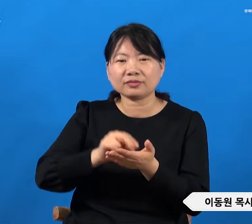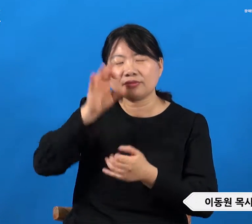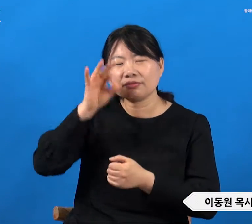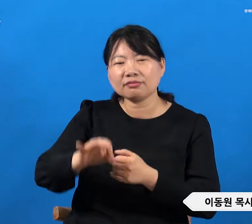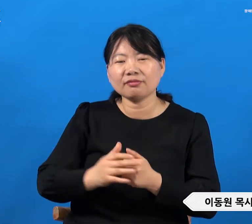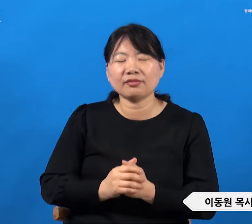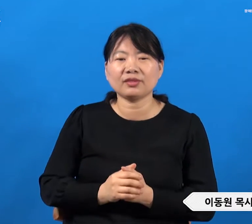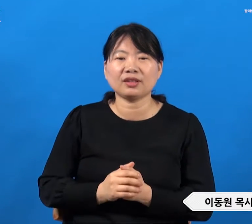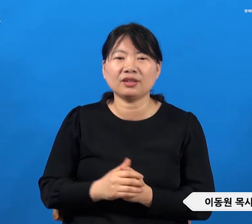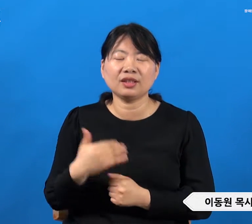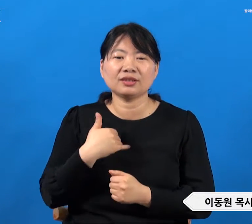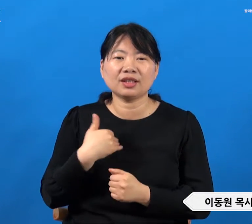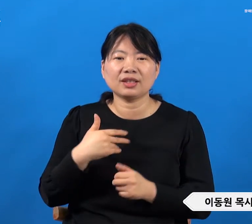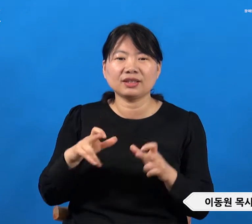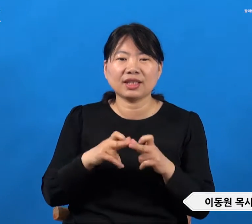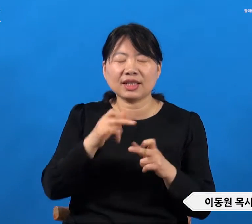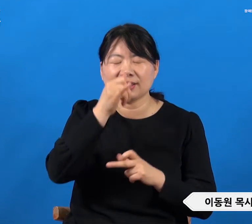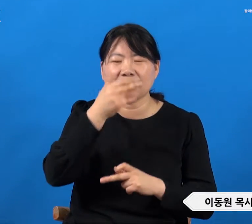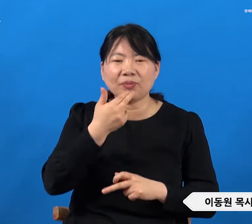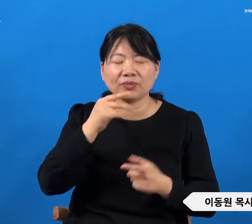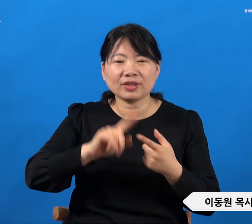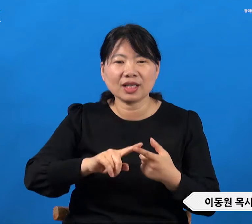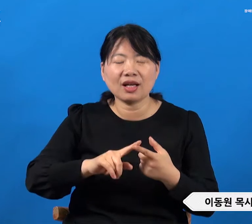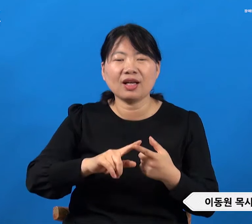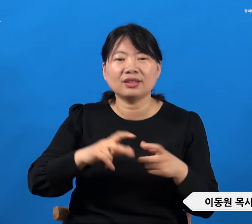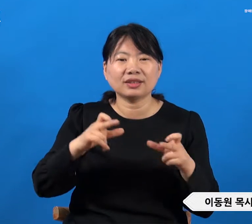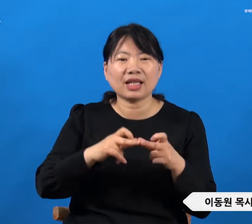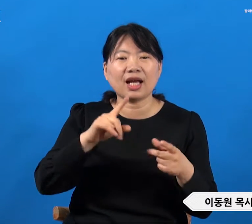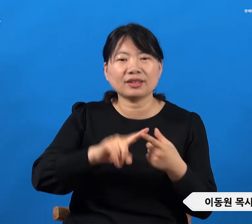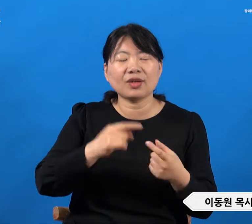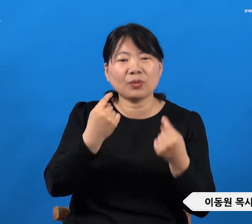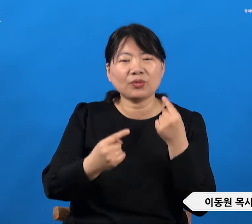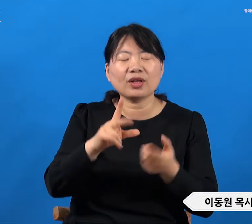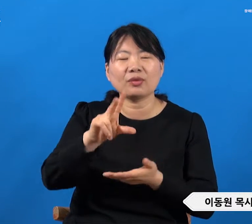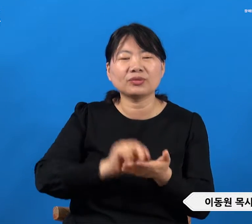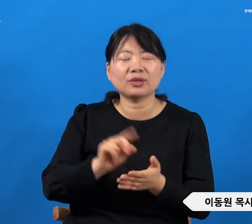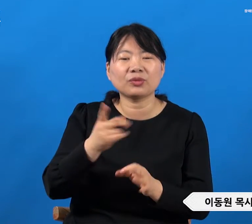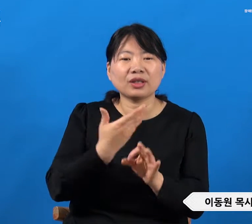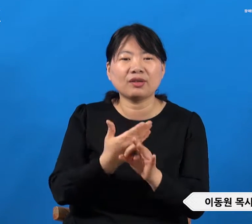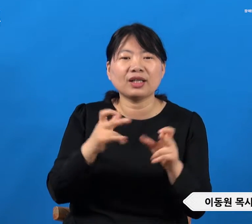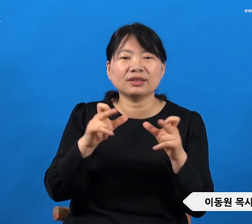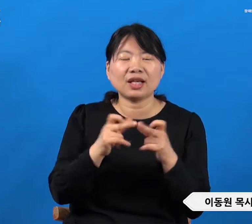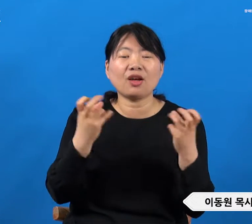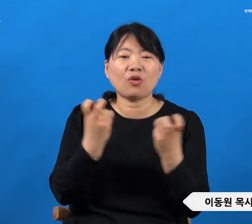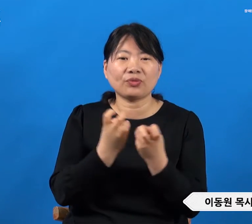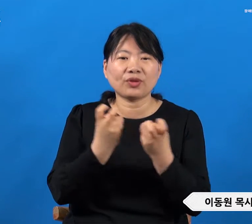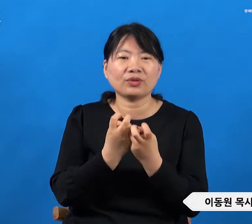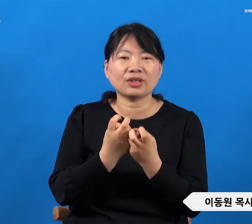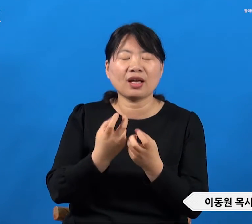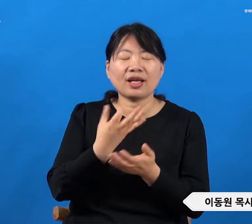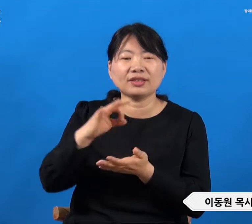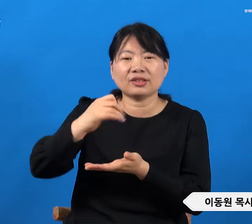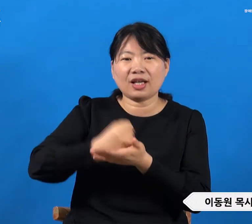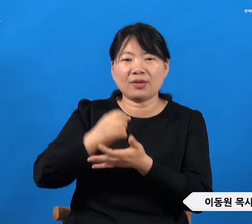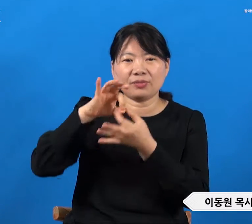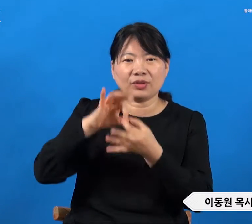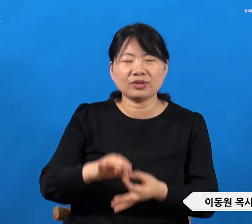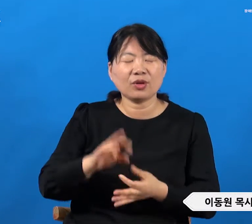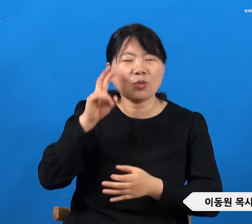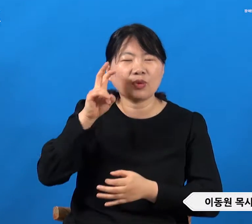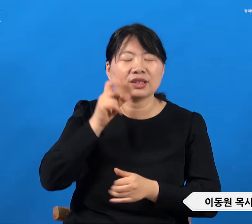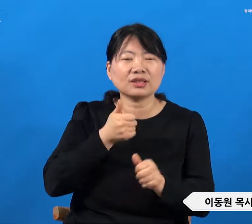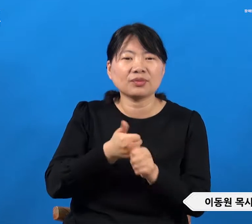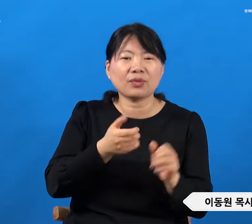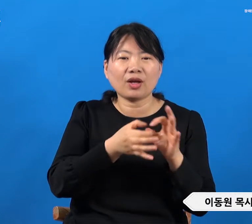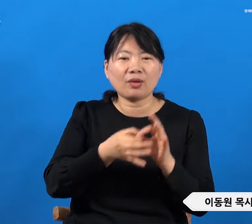문제라는 것은 내게 장애가 있느냐 없느냐는 장애 그 자체보다도 문제는 장애를 어떻게 수용하면서